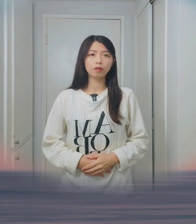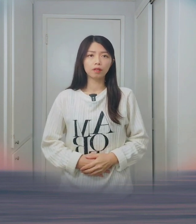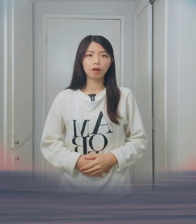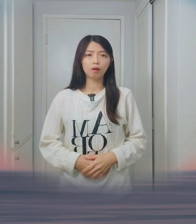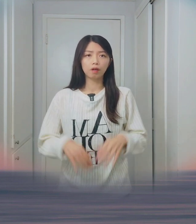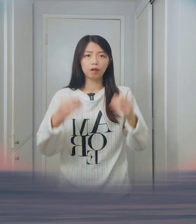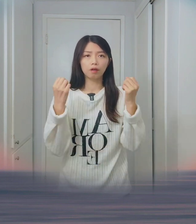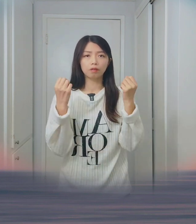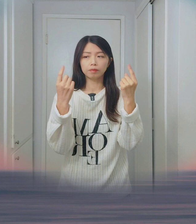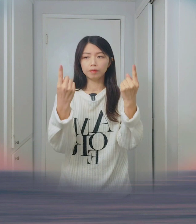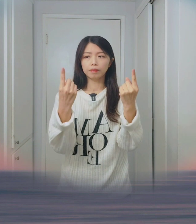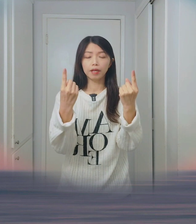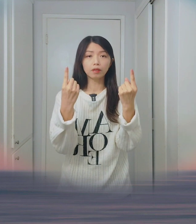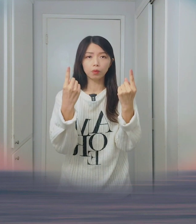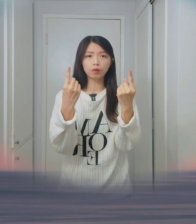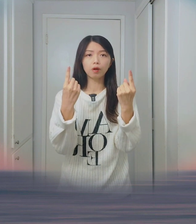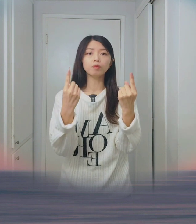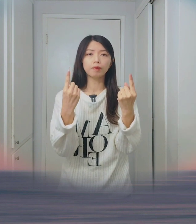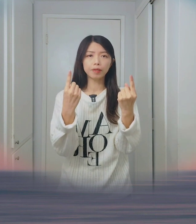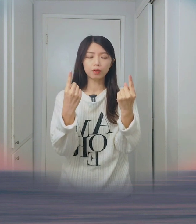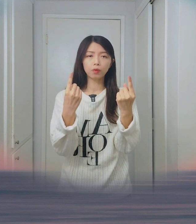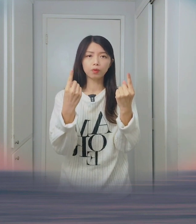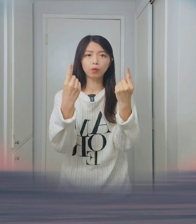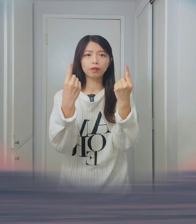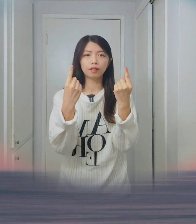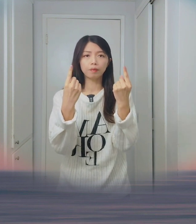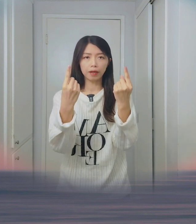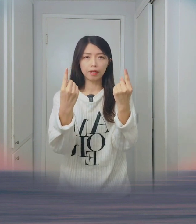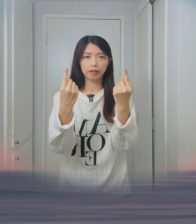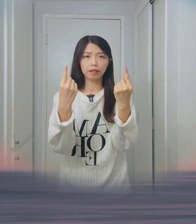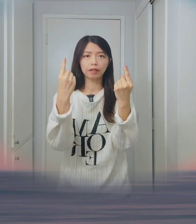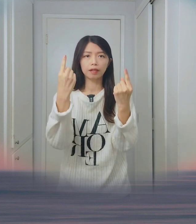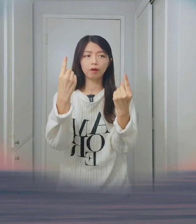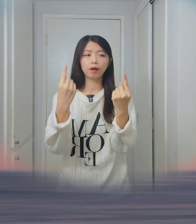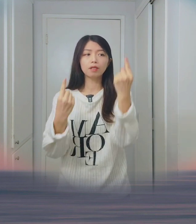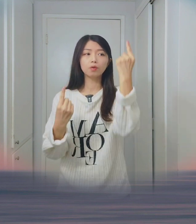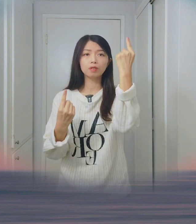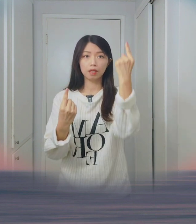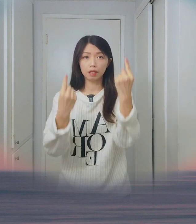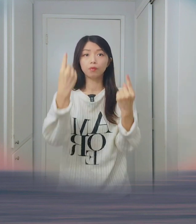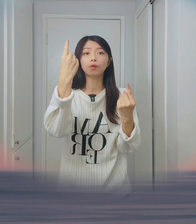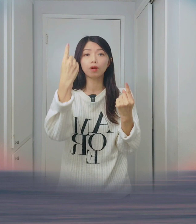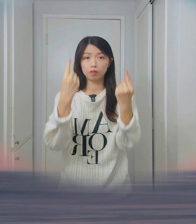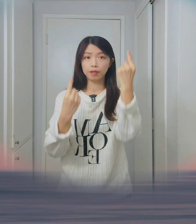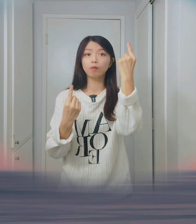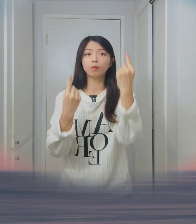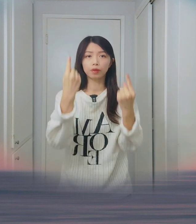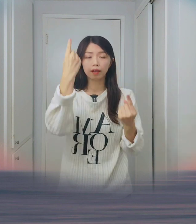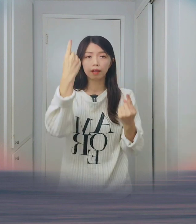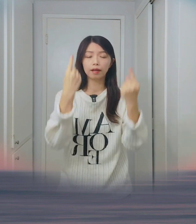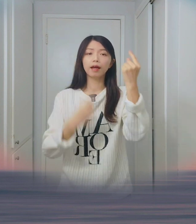뜻의 수어는요. 양손 검지만 펴시고 손등이 밖을 향한 이 상태에서 한 손씩 위로 올려주시면